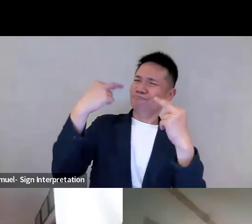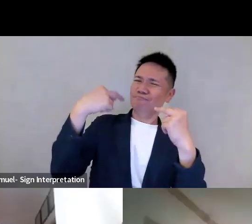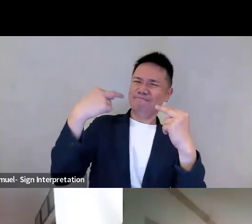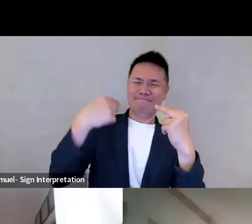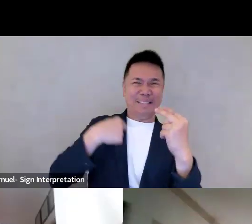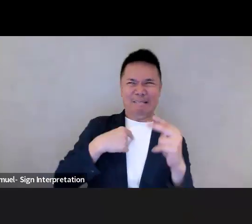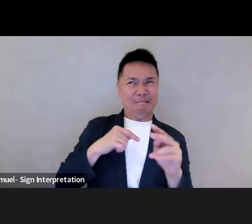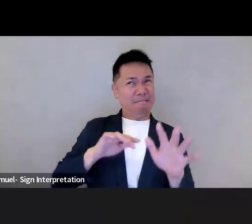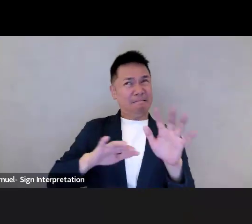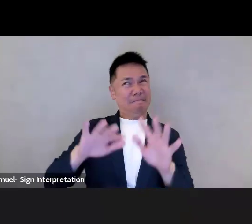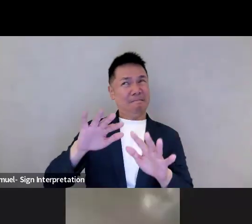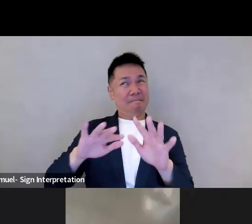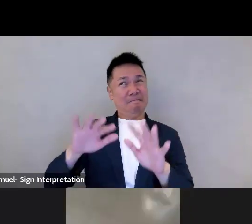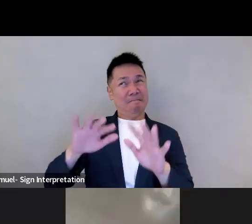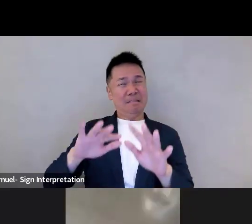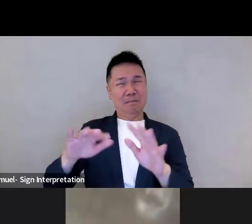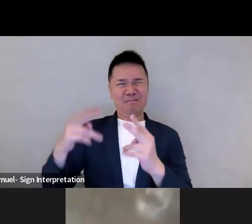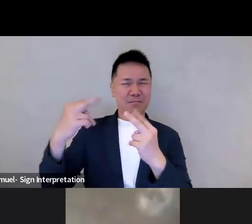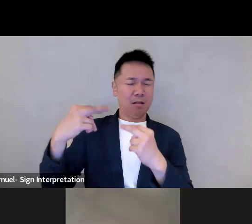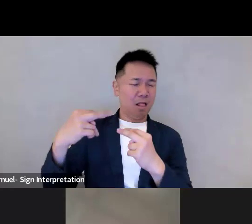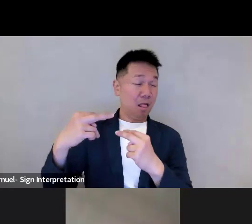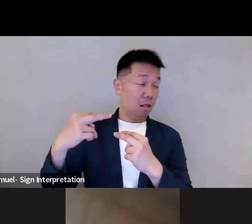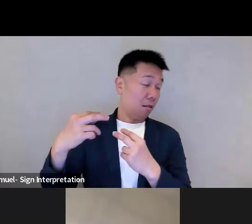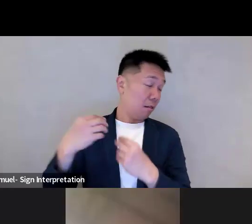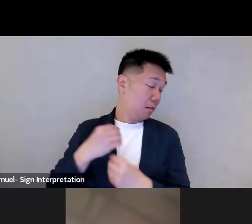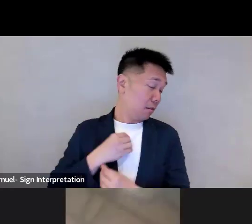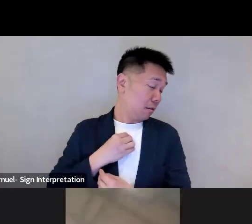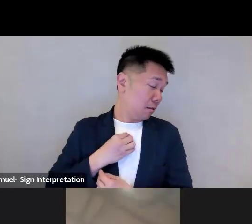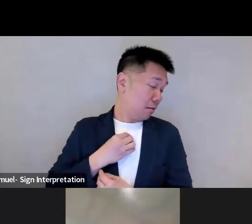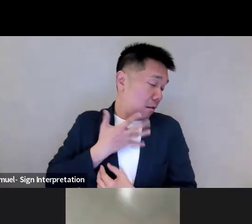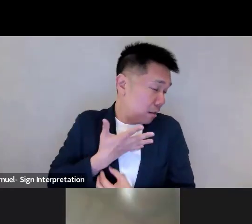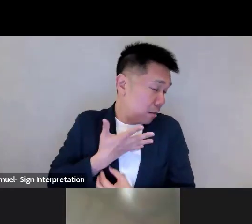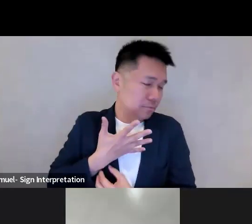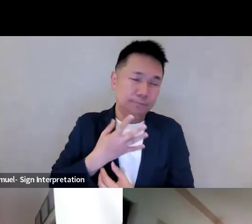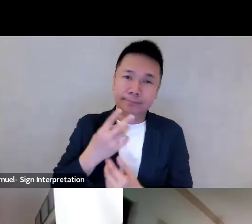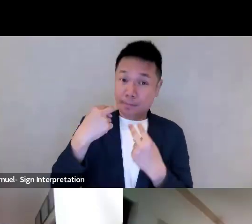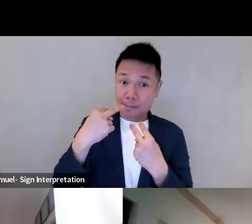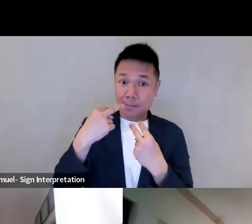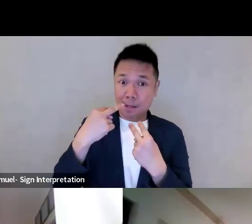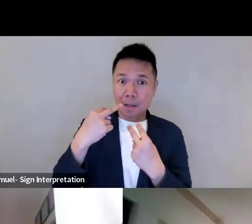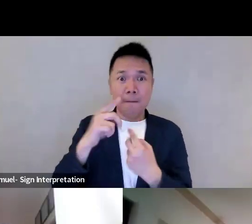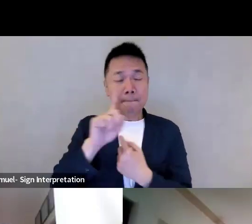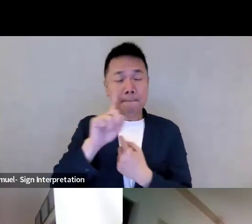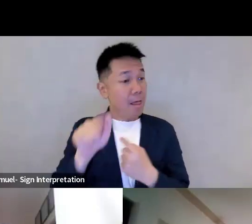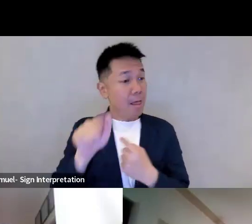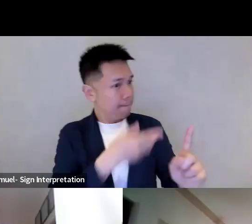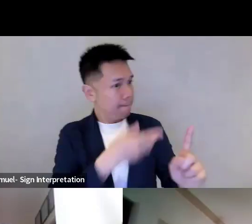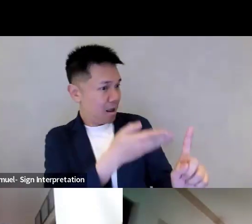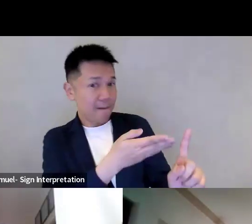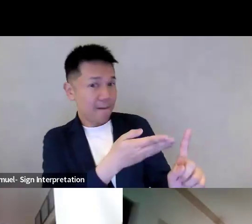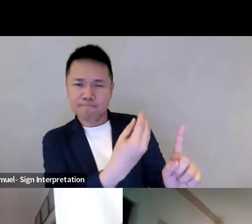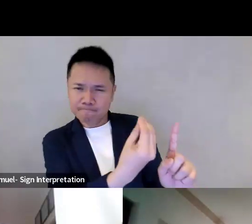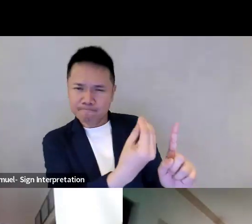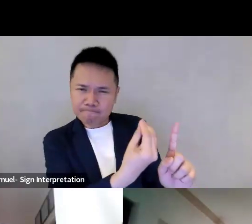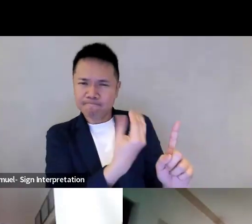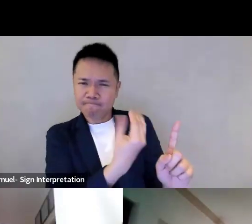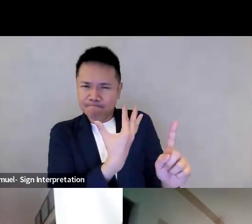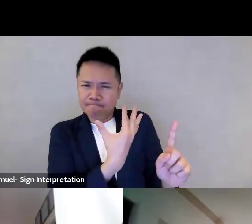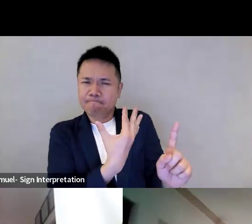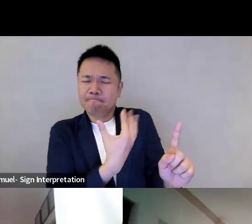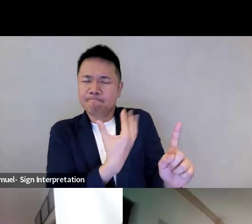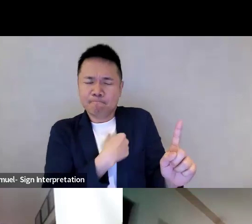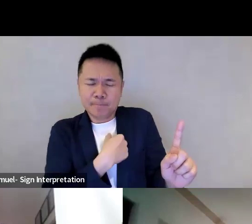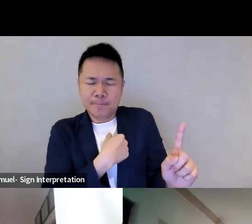即使是我们的这个残疾的这些社群活动，我们谈论的很